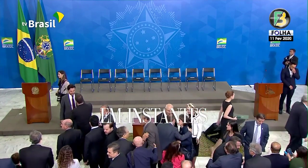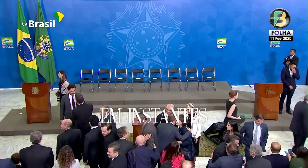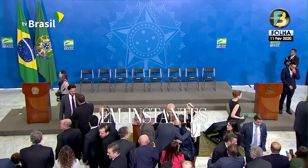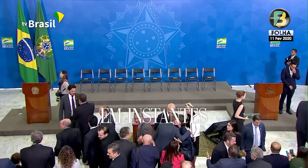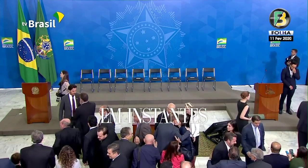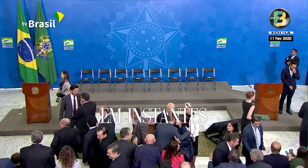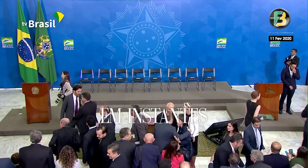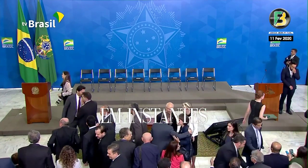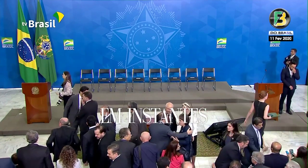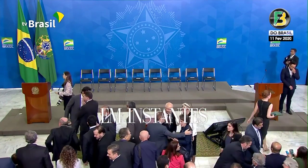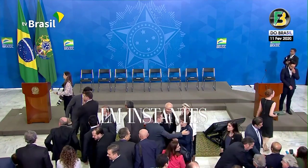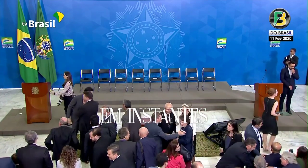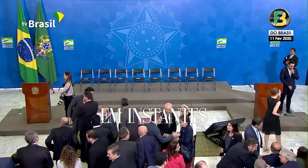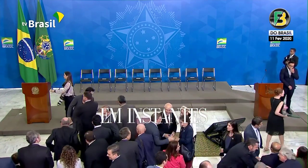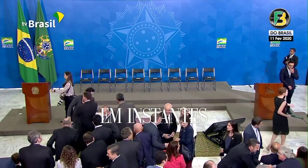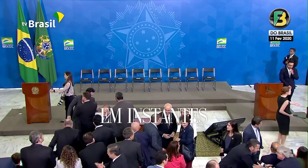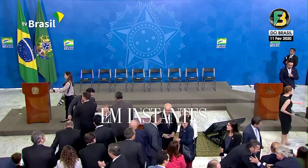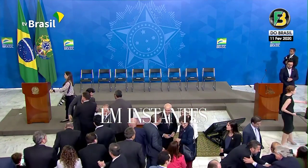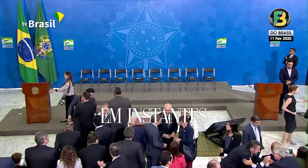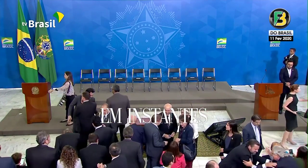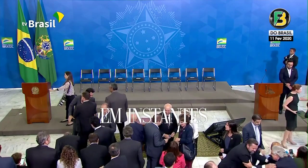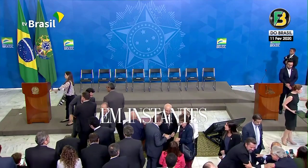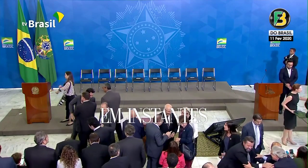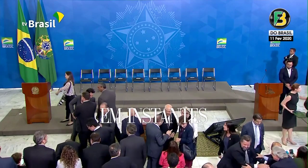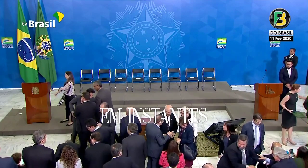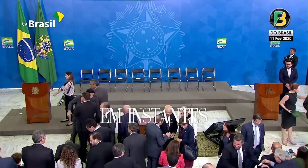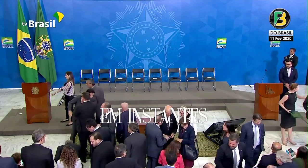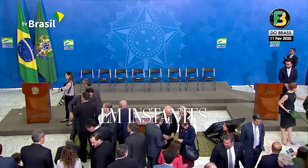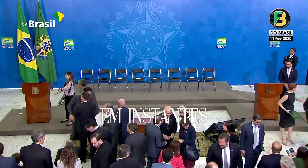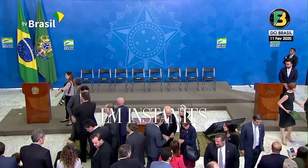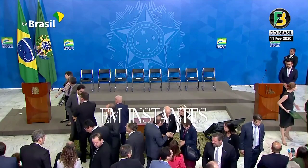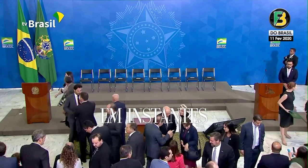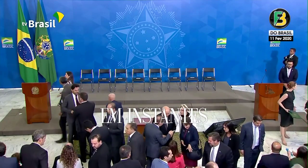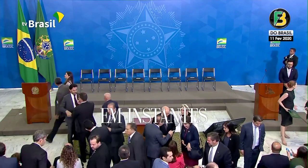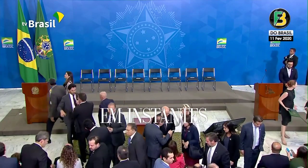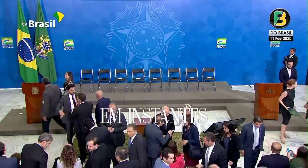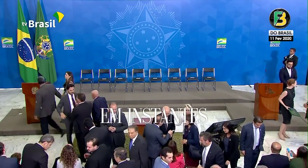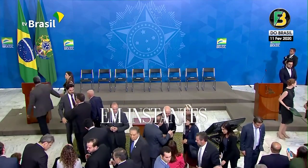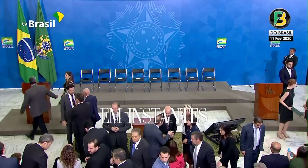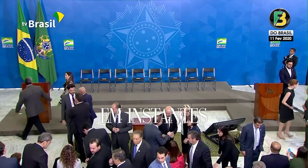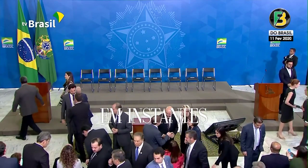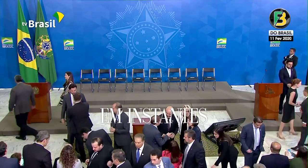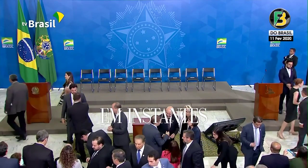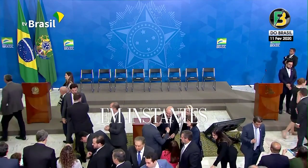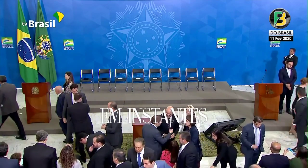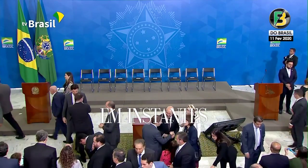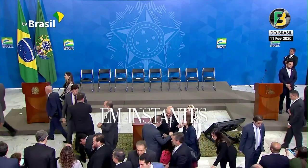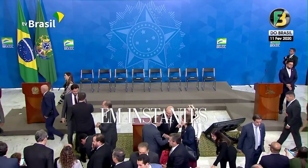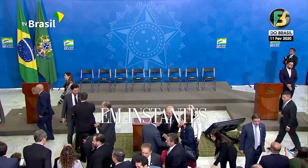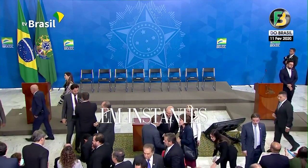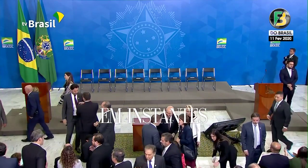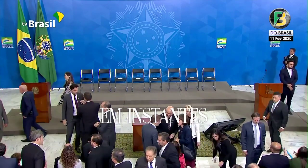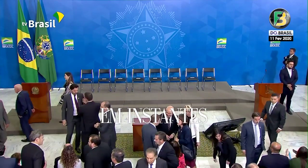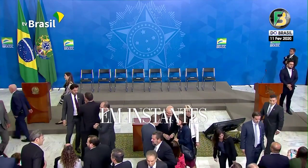Senhoras, senhores, por gentileza, tomem seus assentos para que demos início à solenidade.